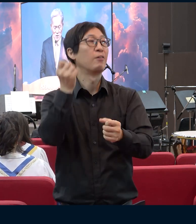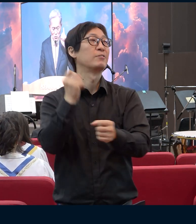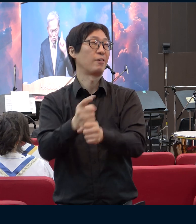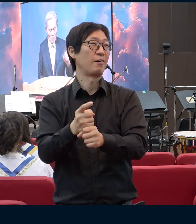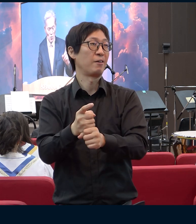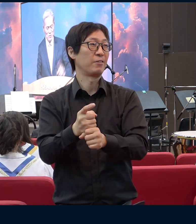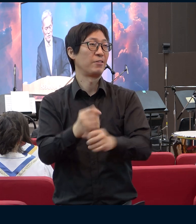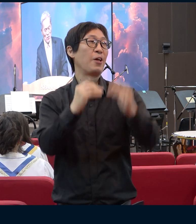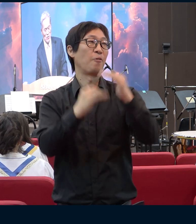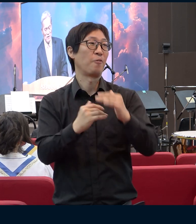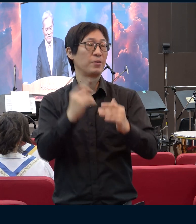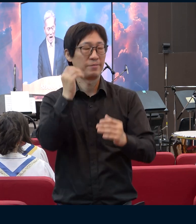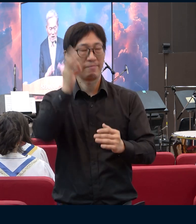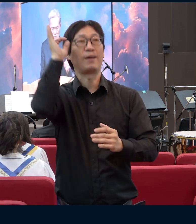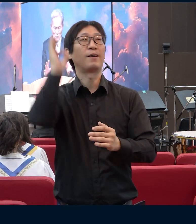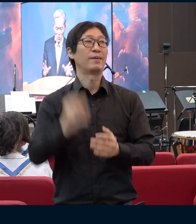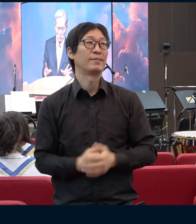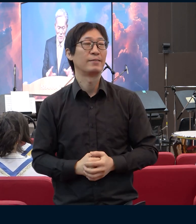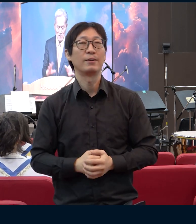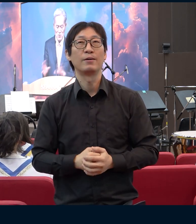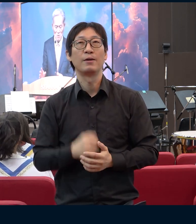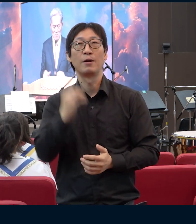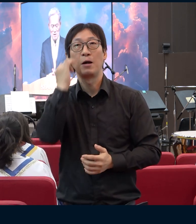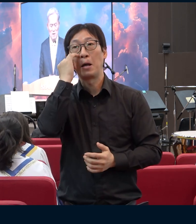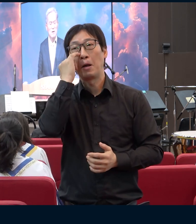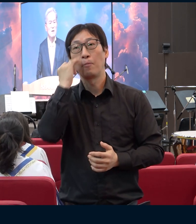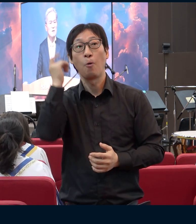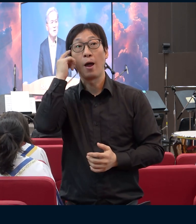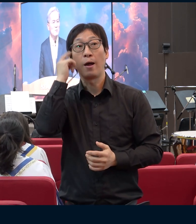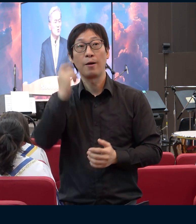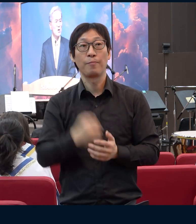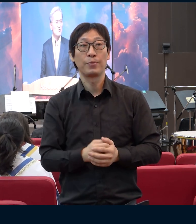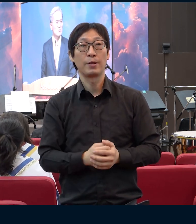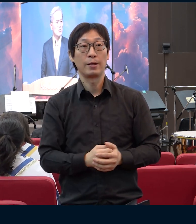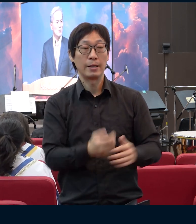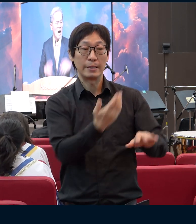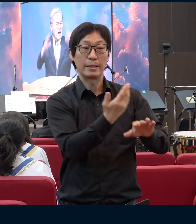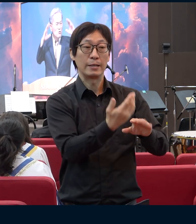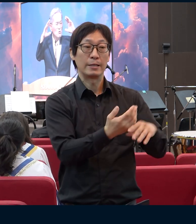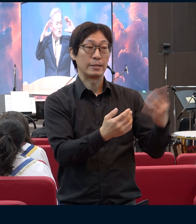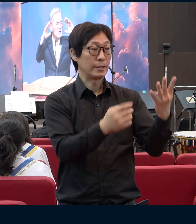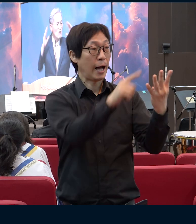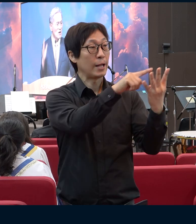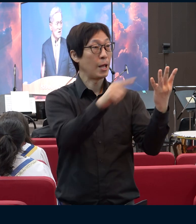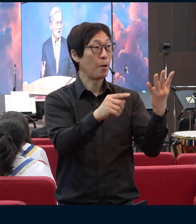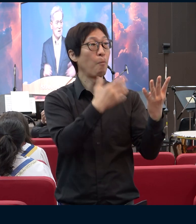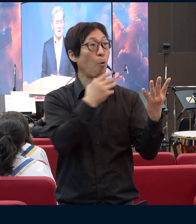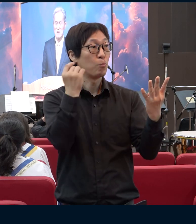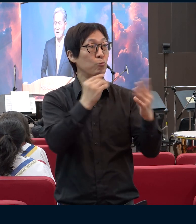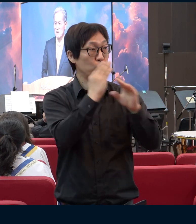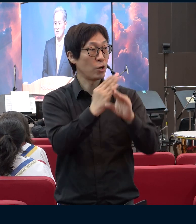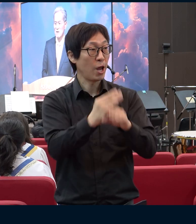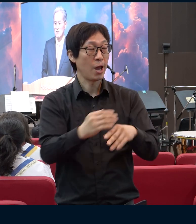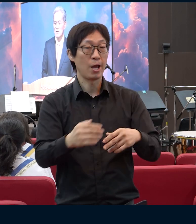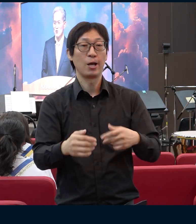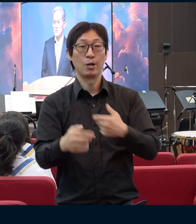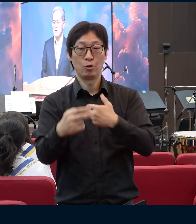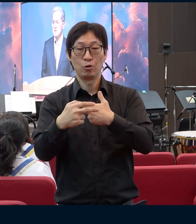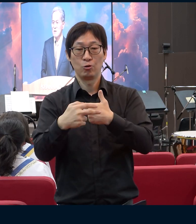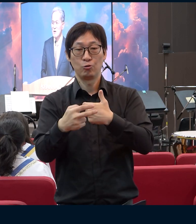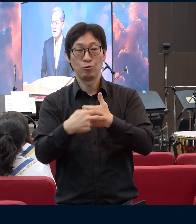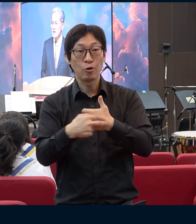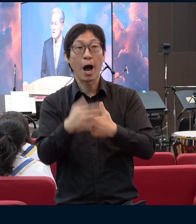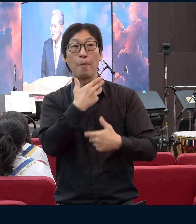왜냐하면 누가복음은요, 다른 복음과는 정말 비교할 수 없을 정도로 아주 리얼하게